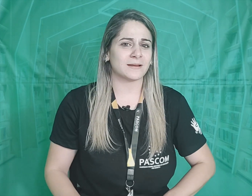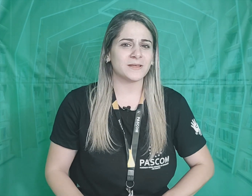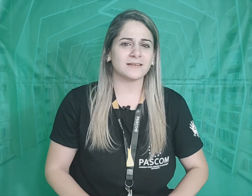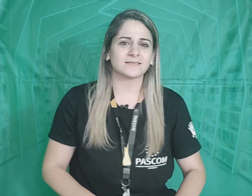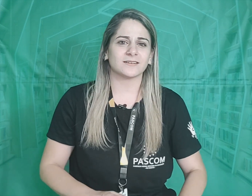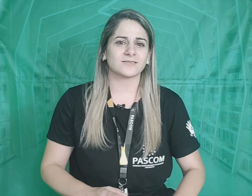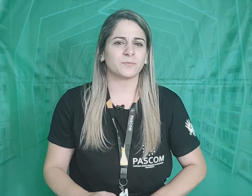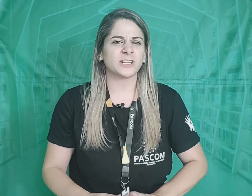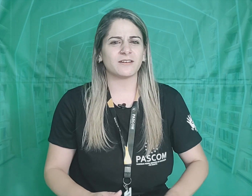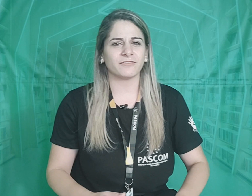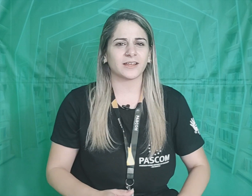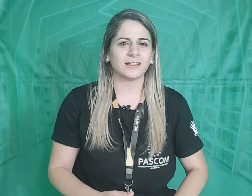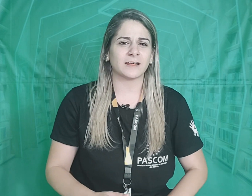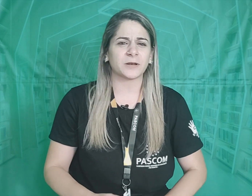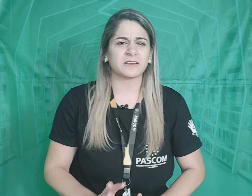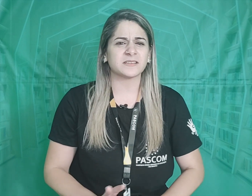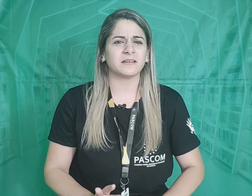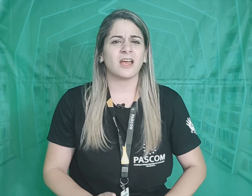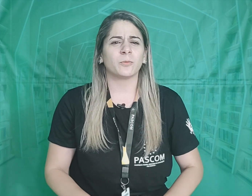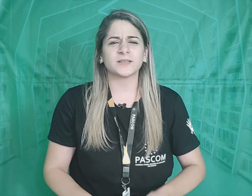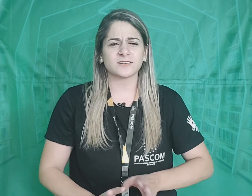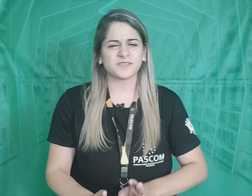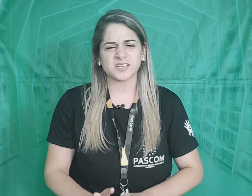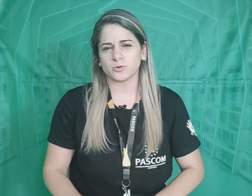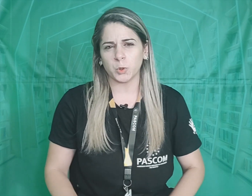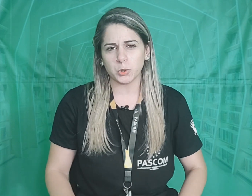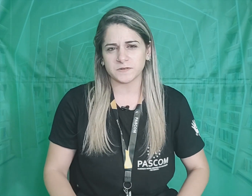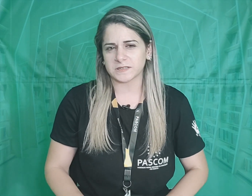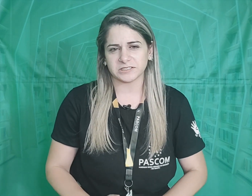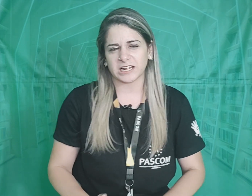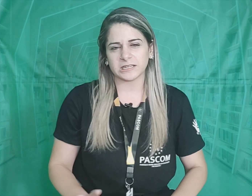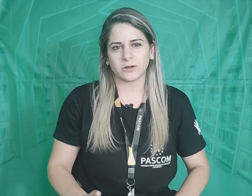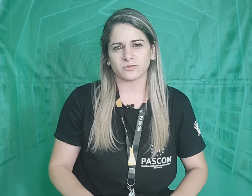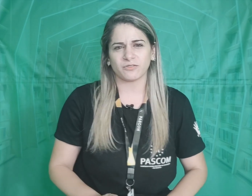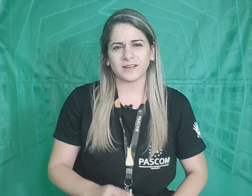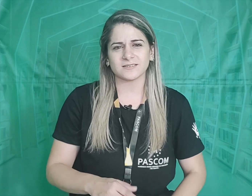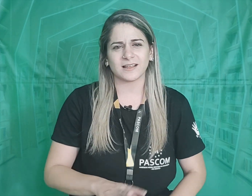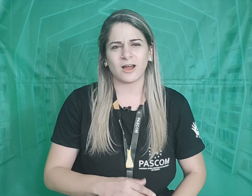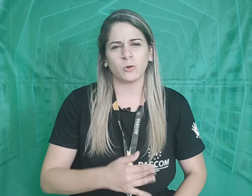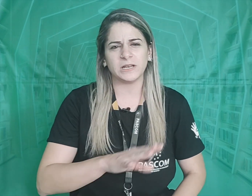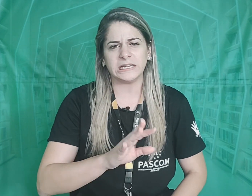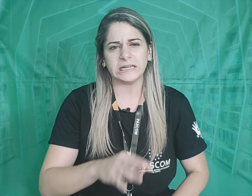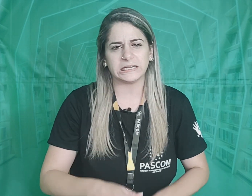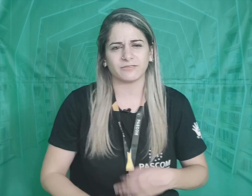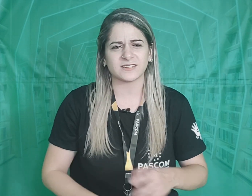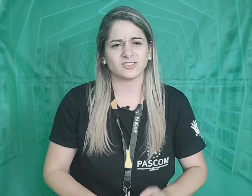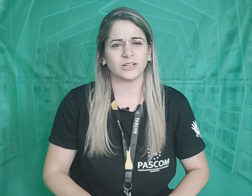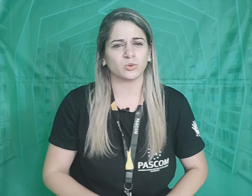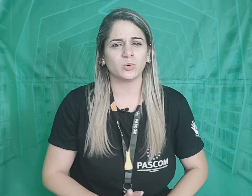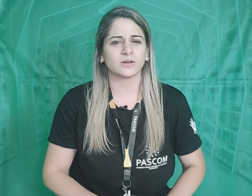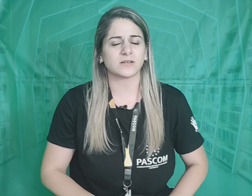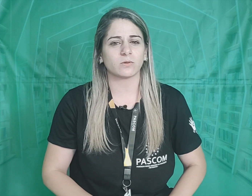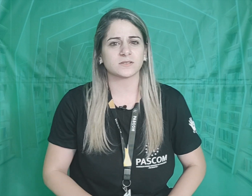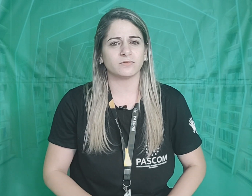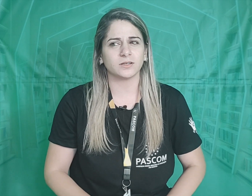na missa, você poderia vir aqui interpretar? Assim, não precisa fazer as músicas, nada não, só faz, a homilia, faz as leituras, algo assim. Eu falei,